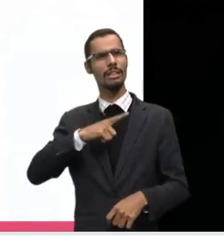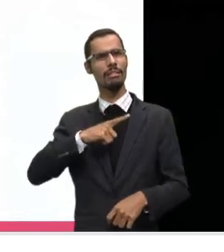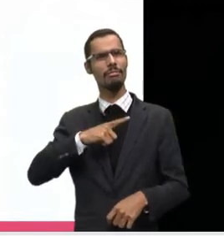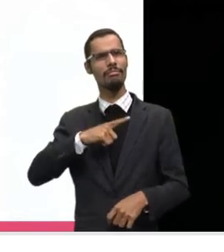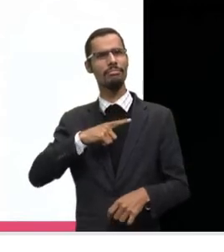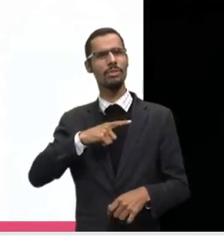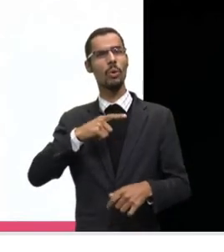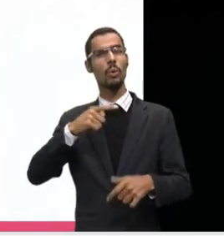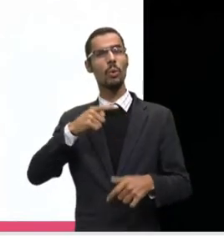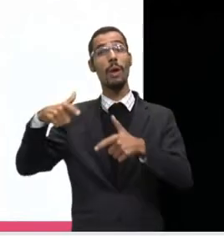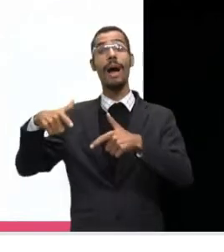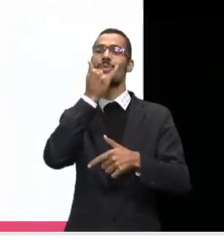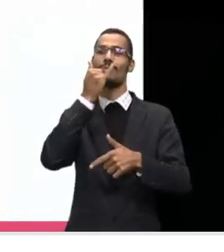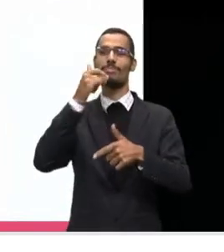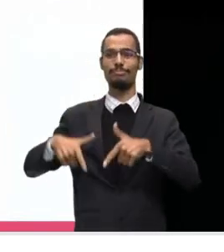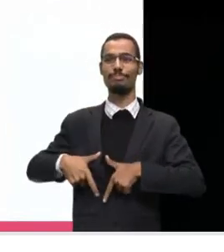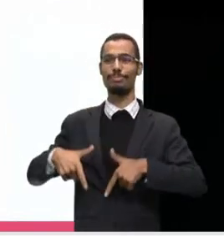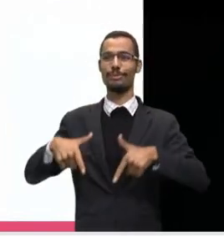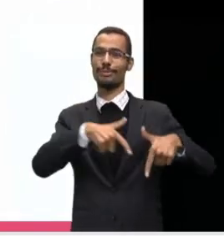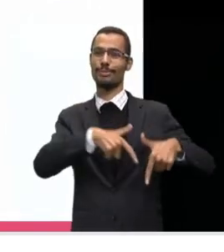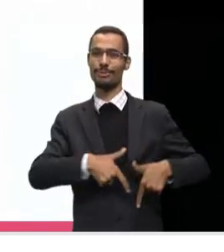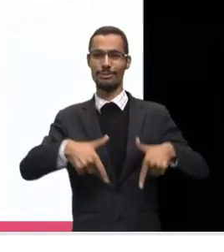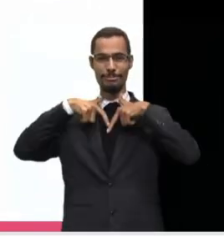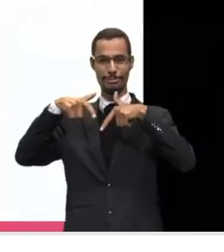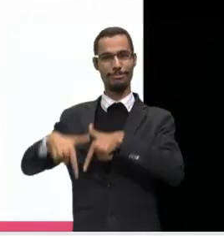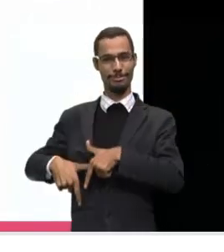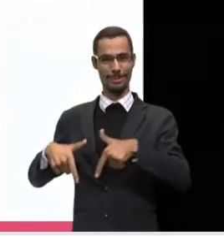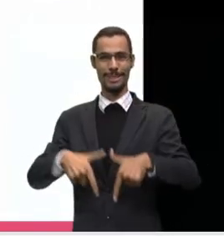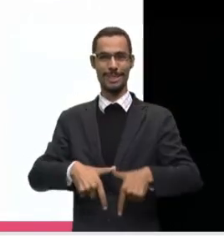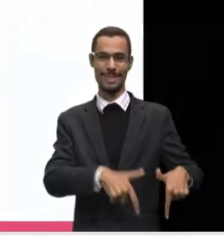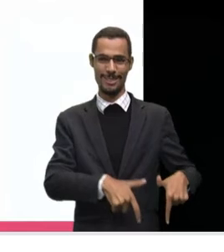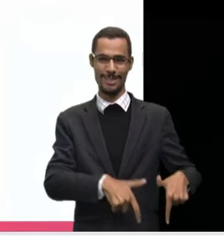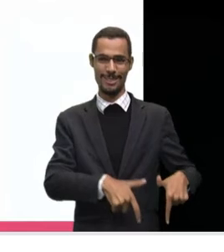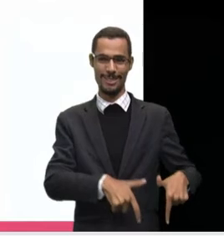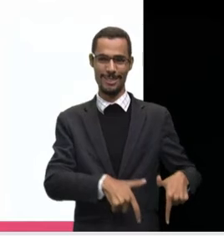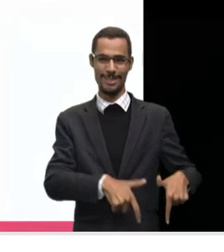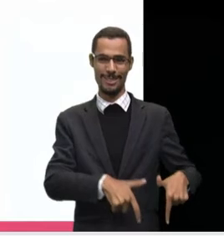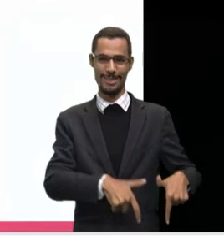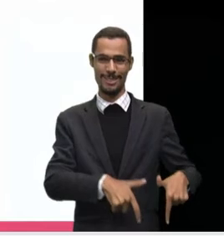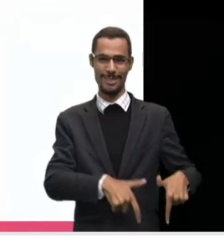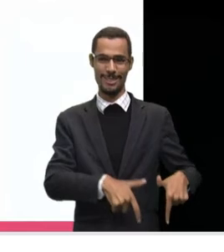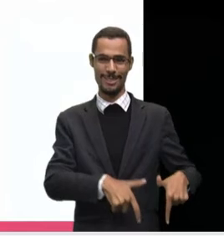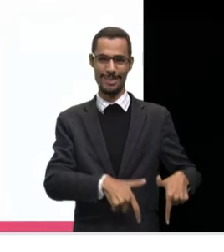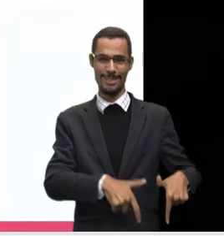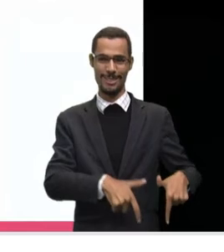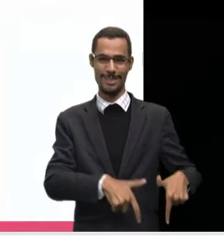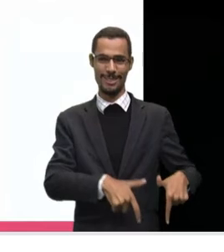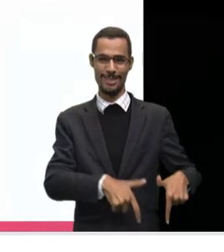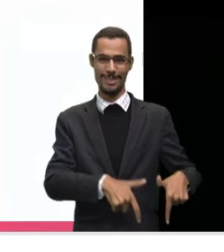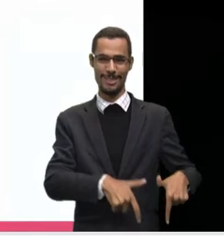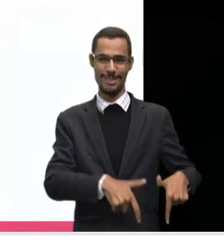ou seja, os locais que os vocábulos eles podem ser sinalizados, certo?